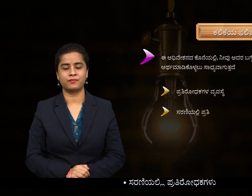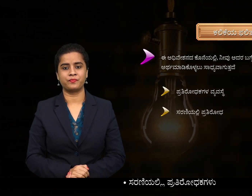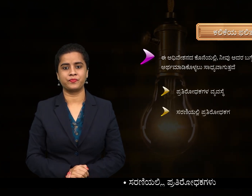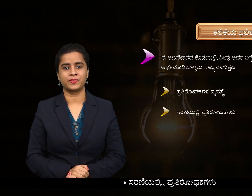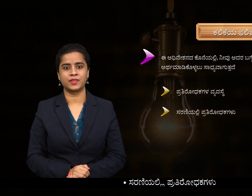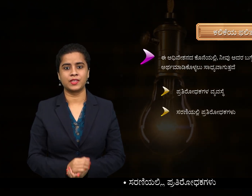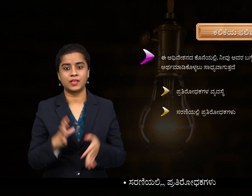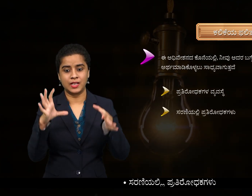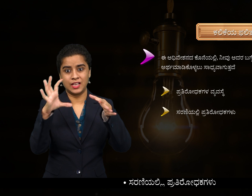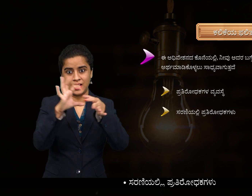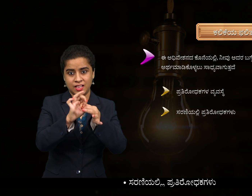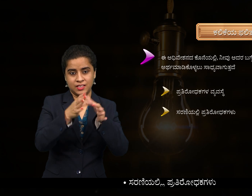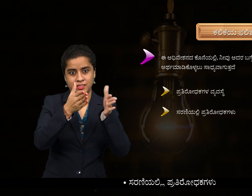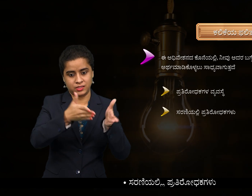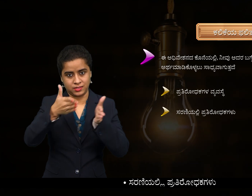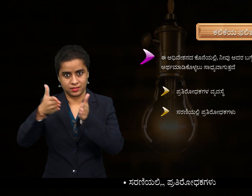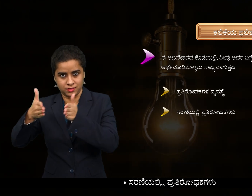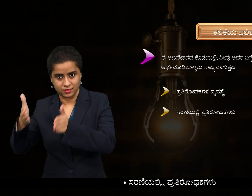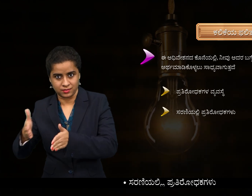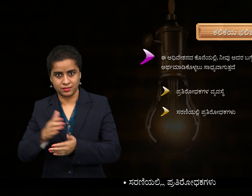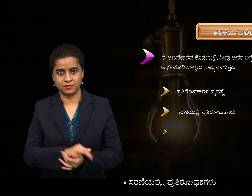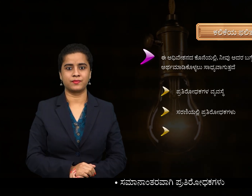ಸರಣಿಯಲ್ಲಿ ಪ್ರತಿರೋಧಕಗಳು,